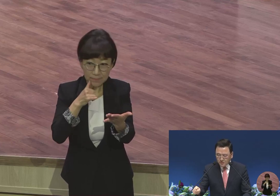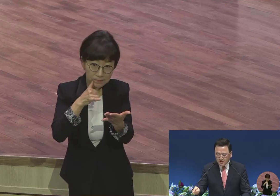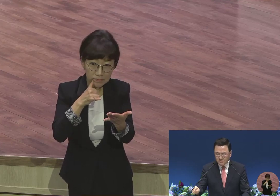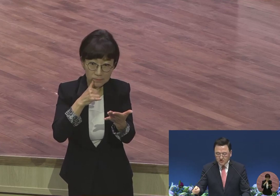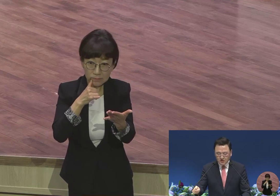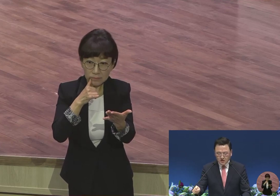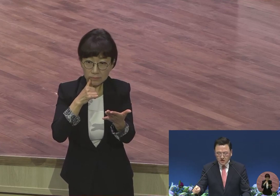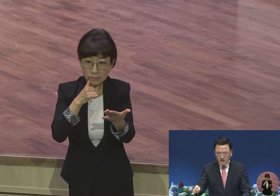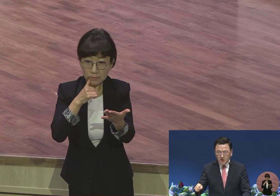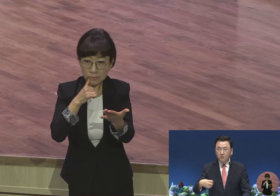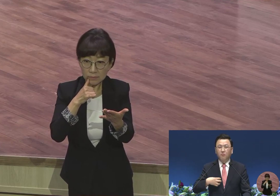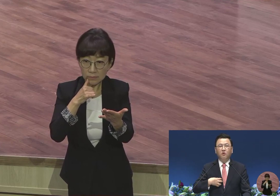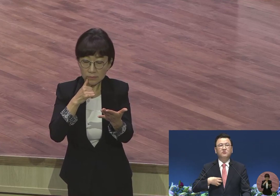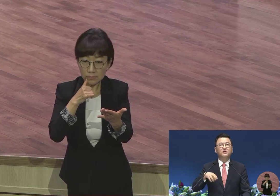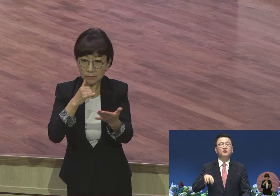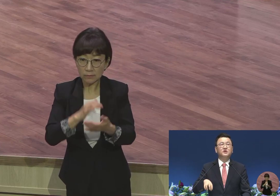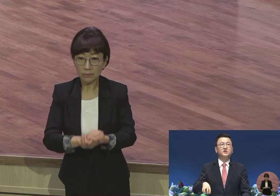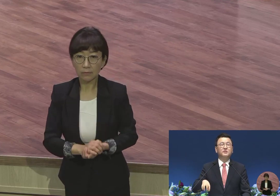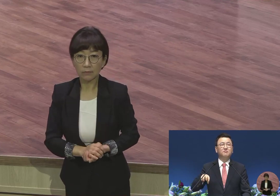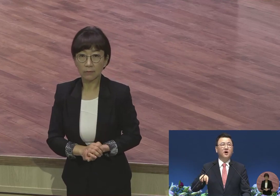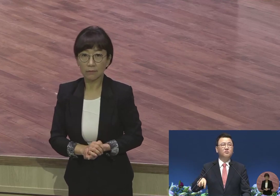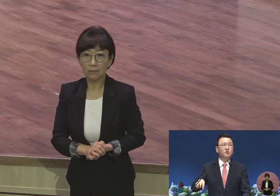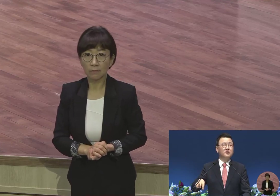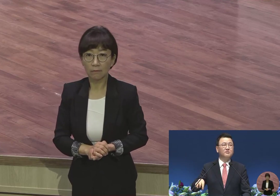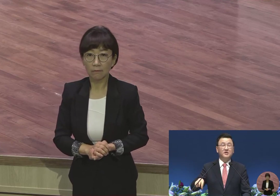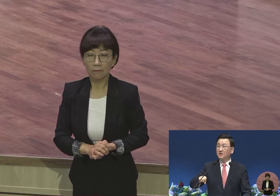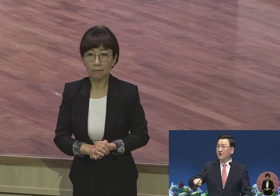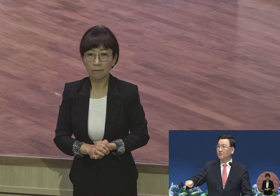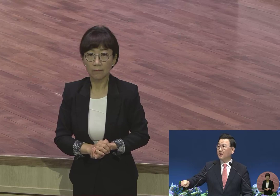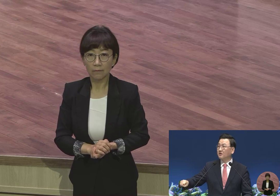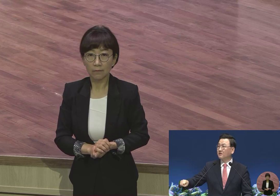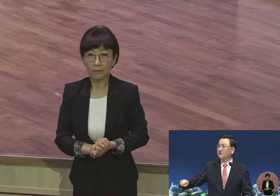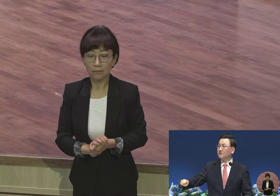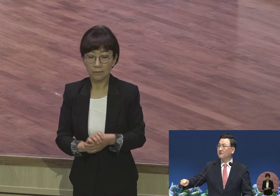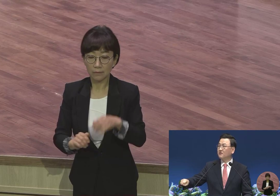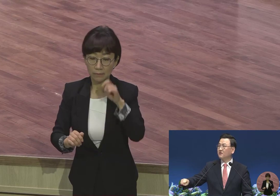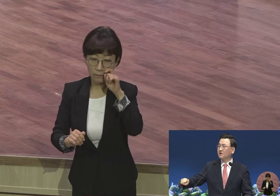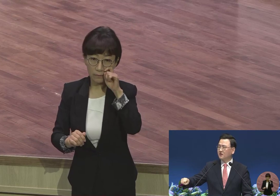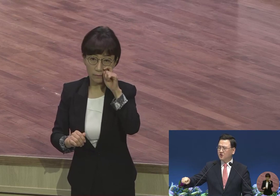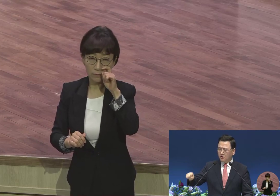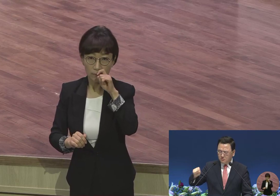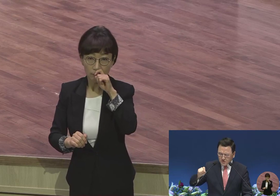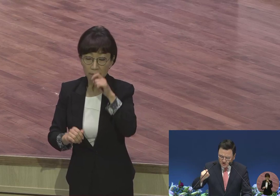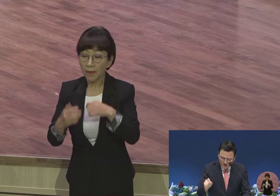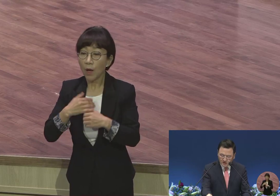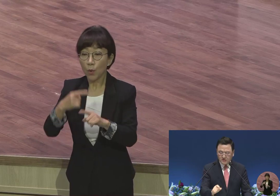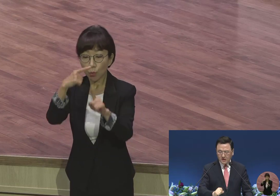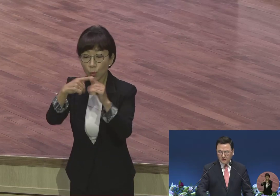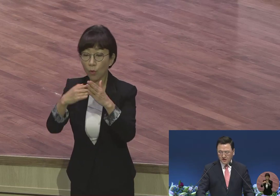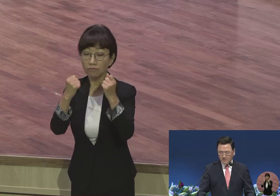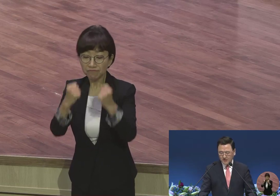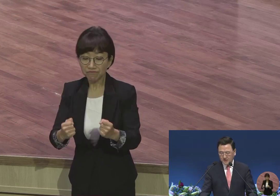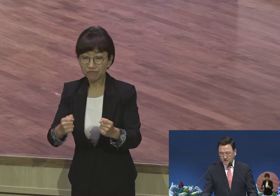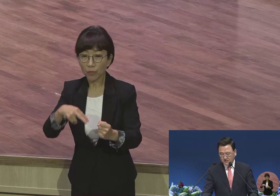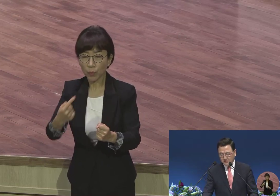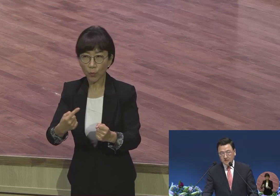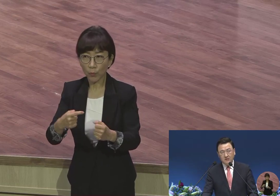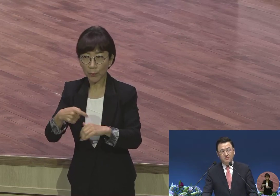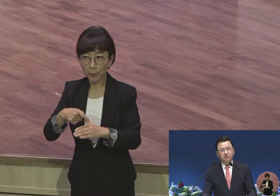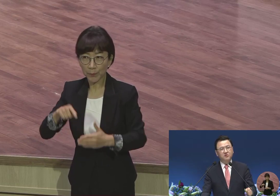계속 하다 보면 몸은 여기 있지만 마음은 어떻게 합니까? 세상에 뺏기거든. 정말 세상은